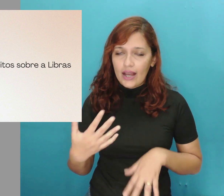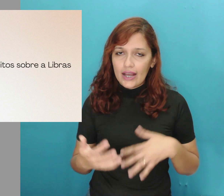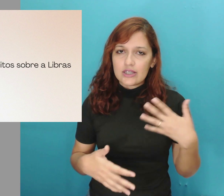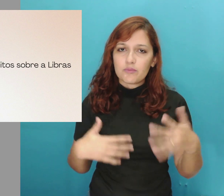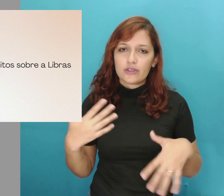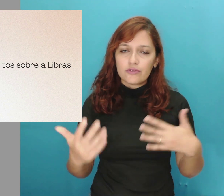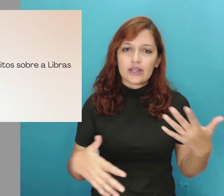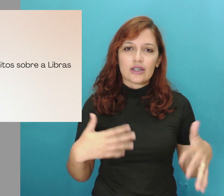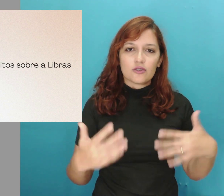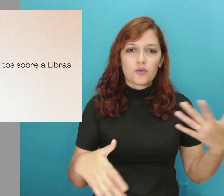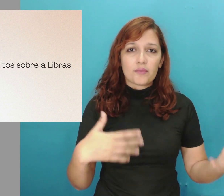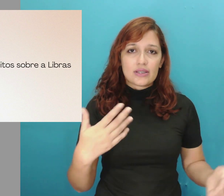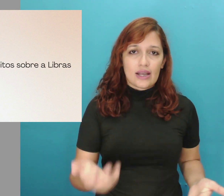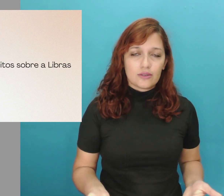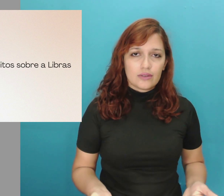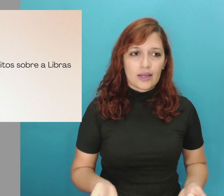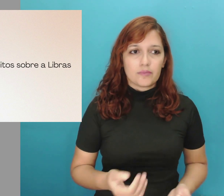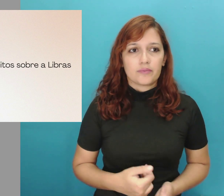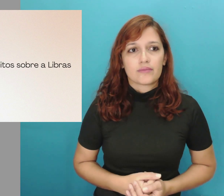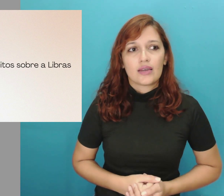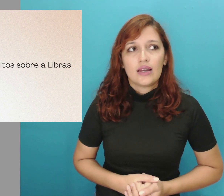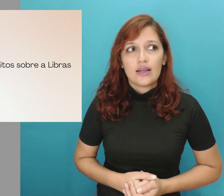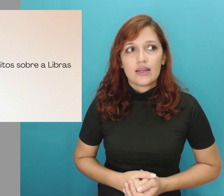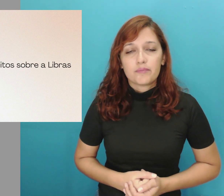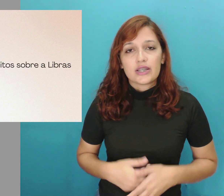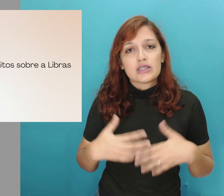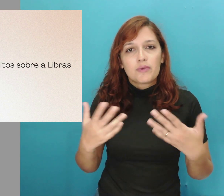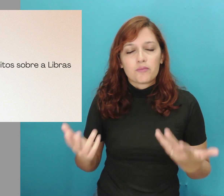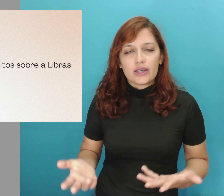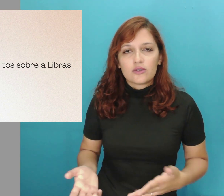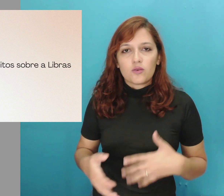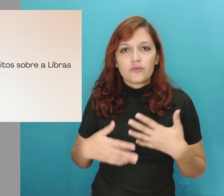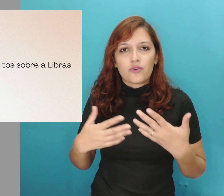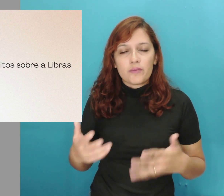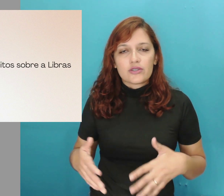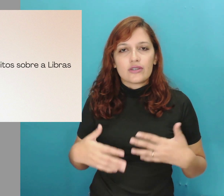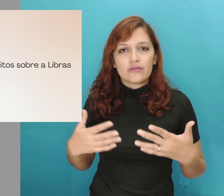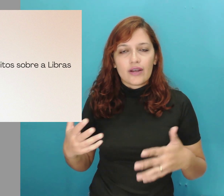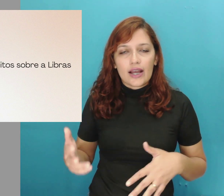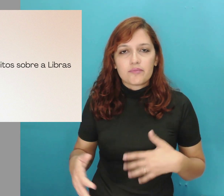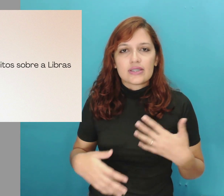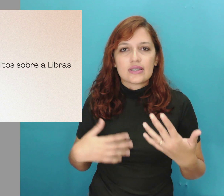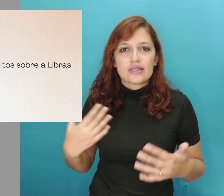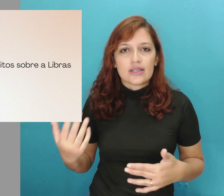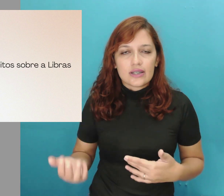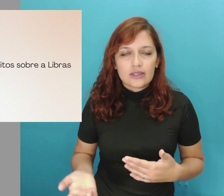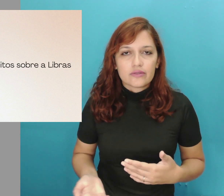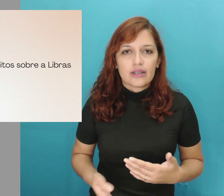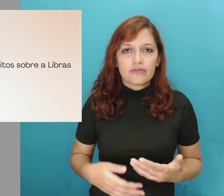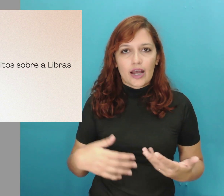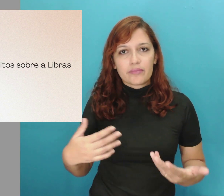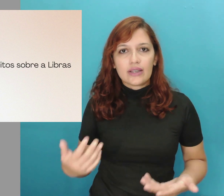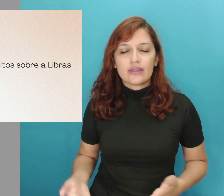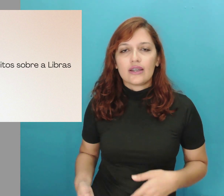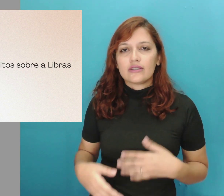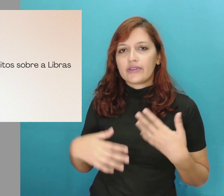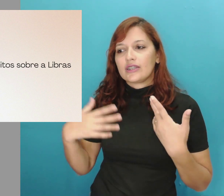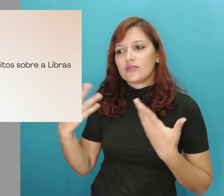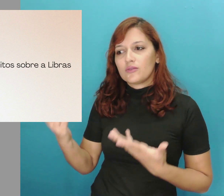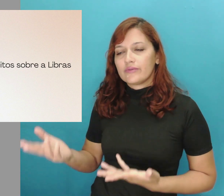se modificando com o passar do tempo. Principalmente conforme a gente vai pesquisando, né, vai aprendendo, vai tendo